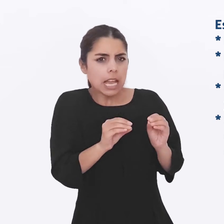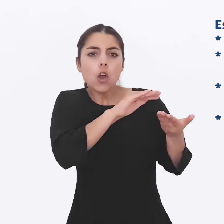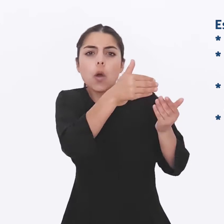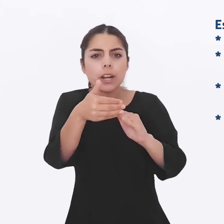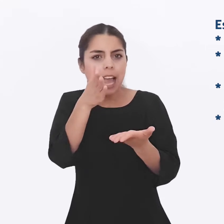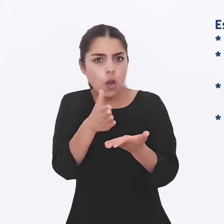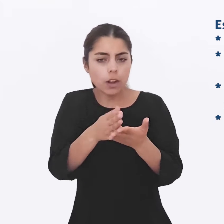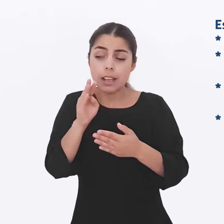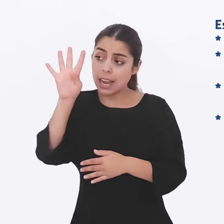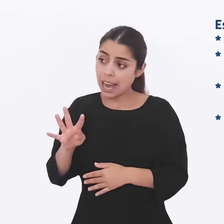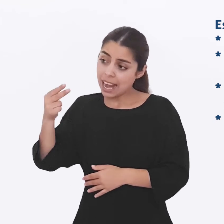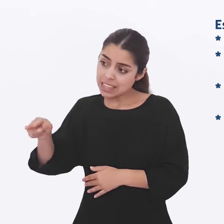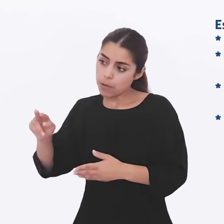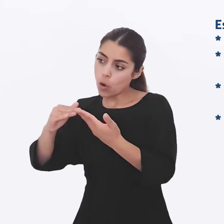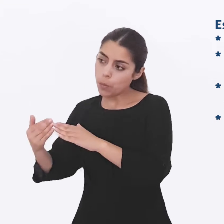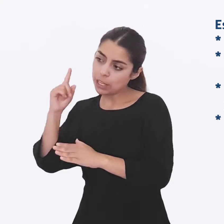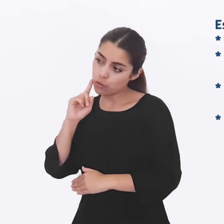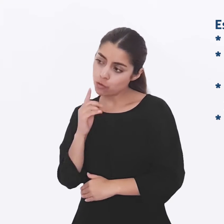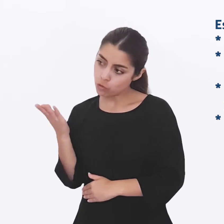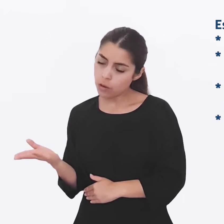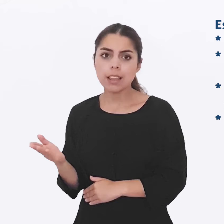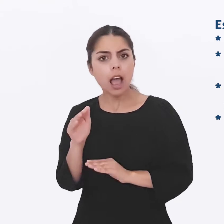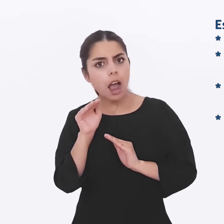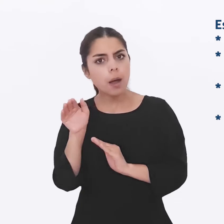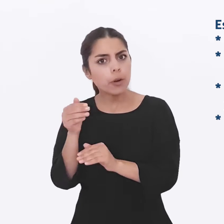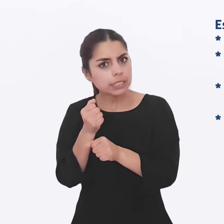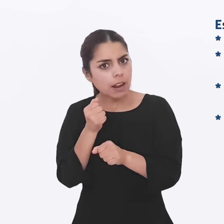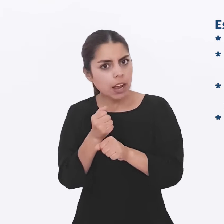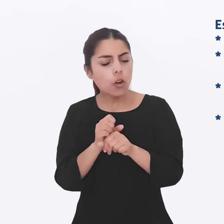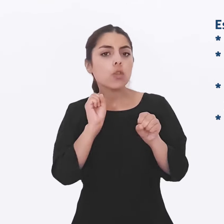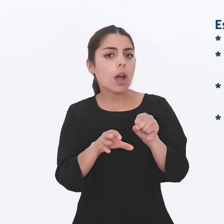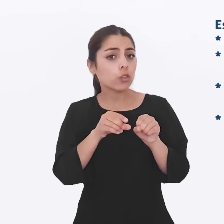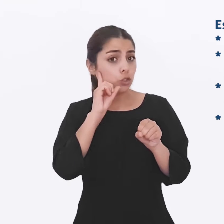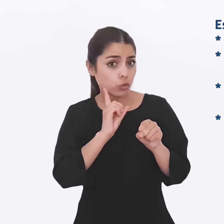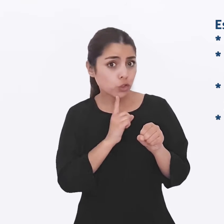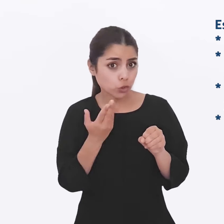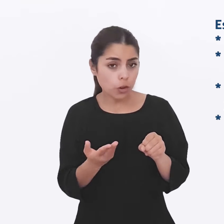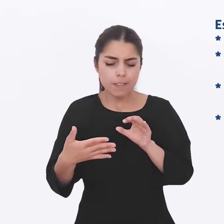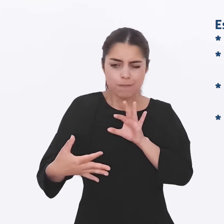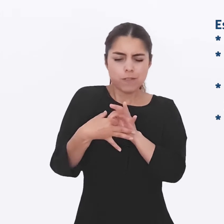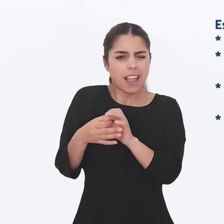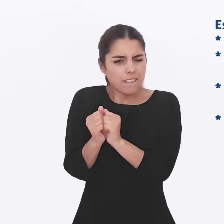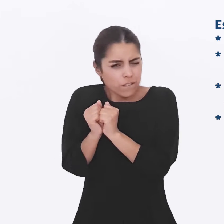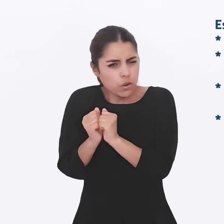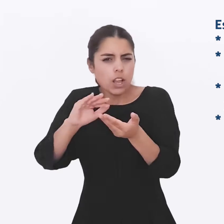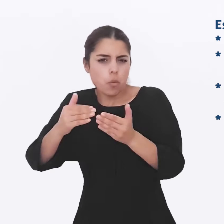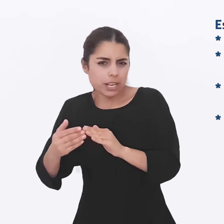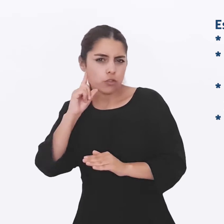la sensibilización de la comunidad escolar respecto a las características propias de la comunidad sorda, apoyando el trabajo del educador sordo, manteniendo vínculo